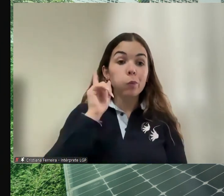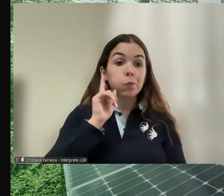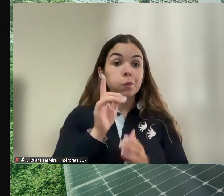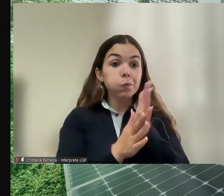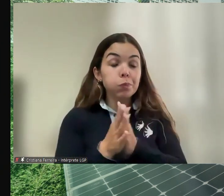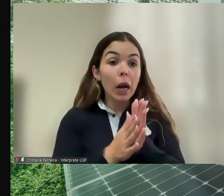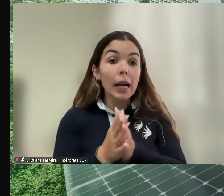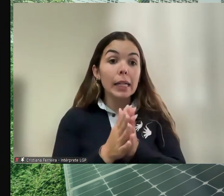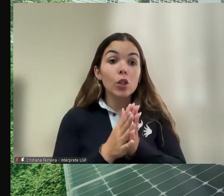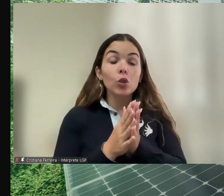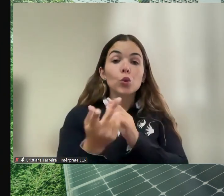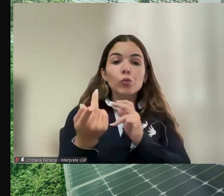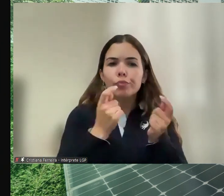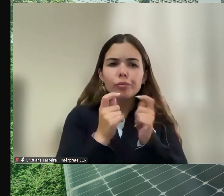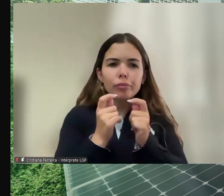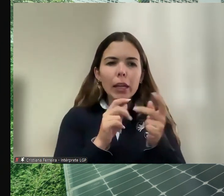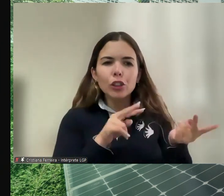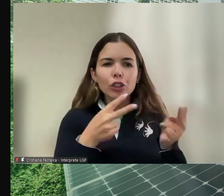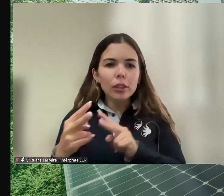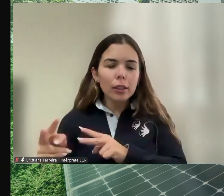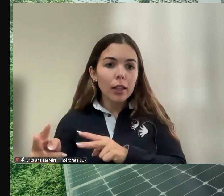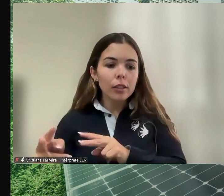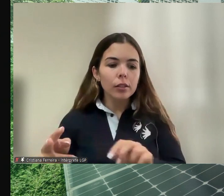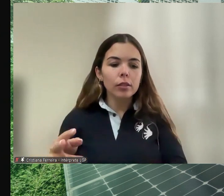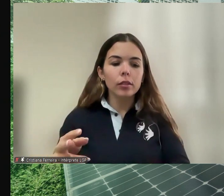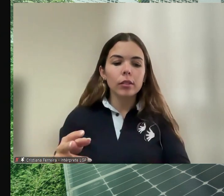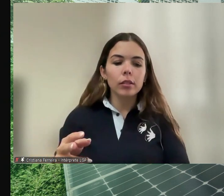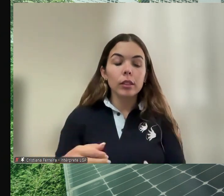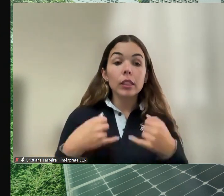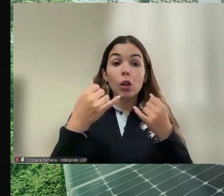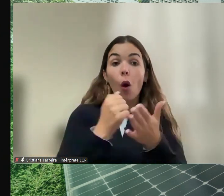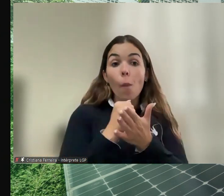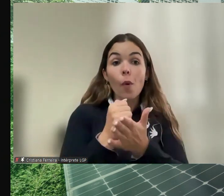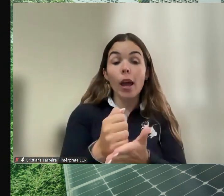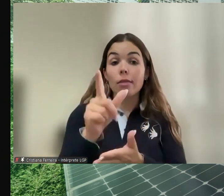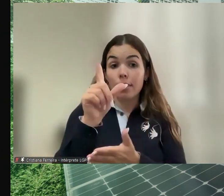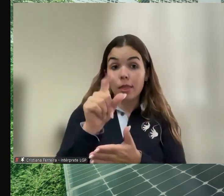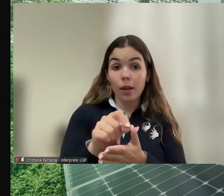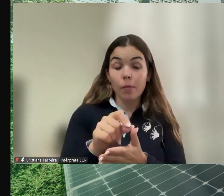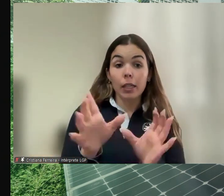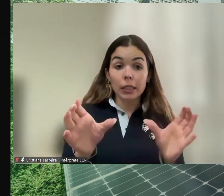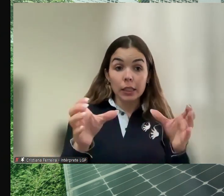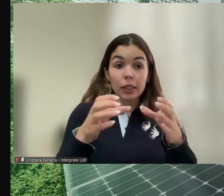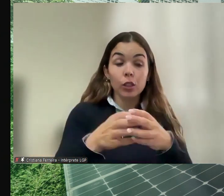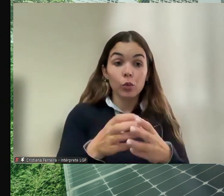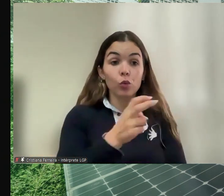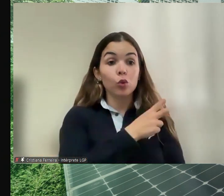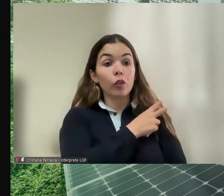estratégia e depois ainda foi muito apoiada também pela equipa da universidade